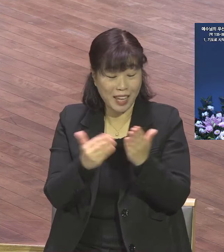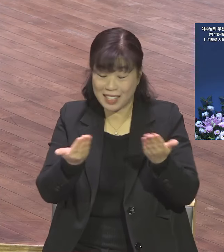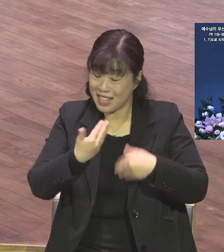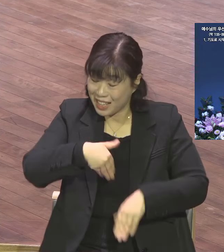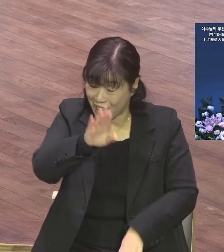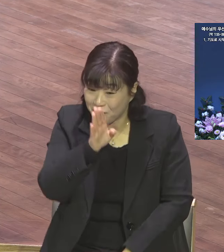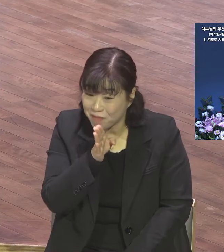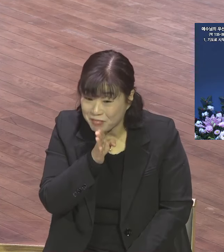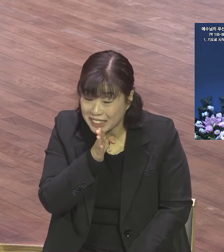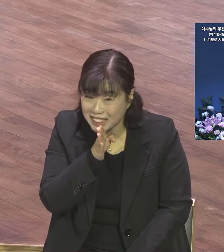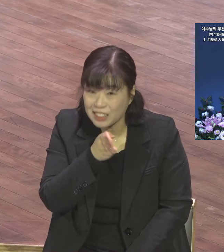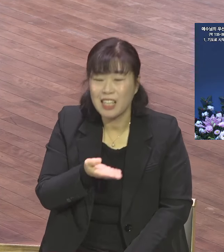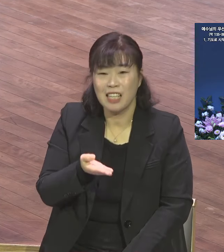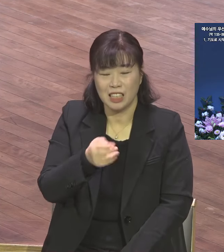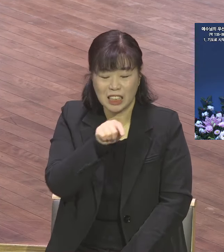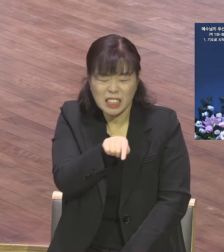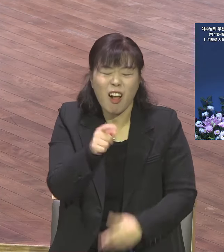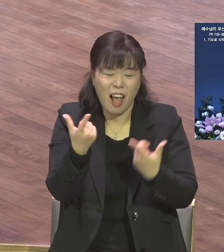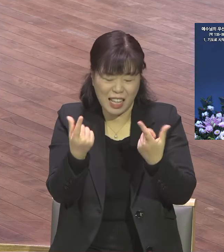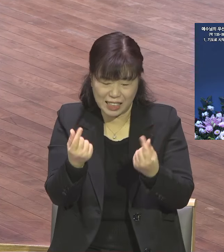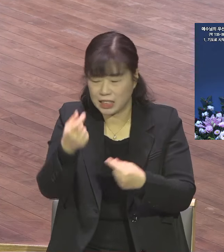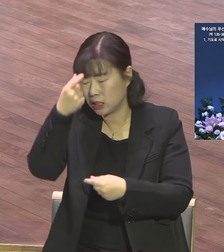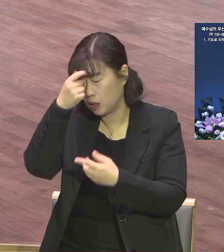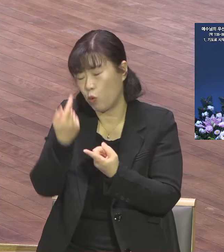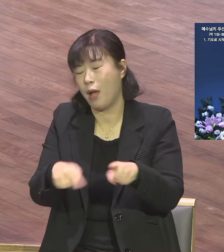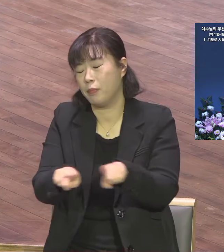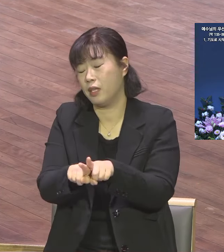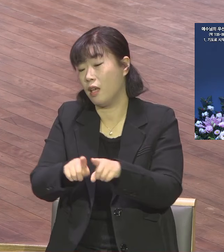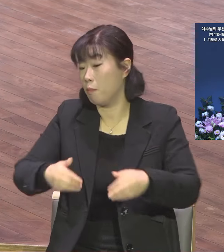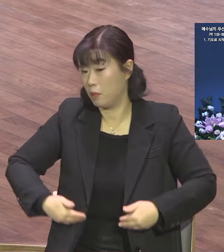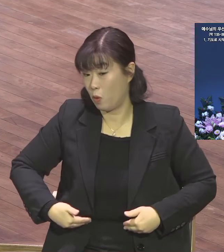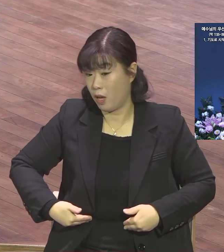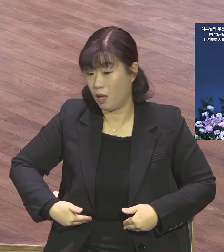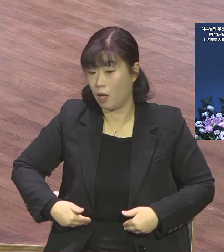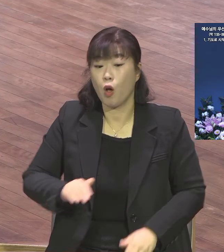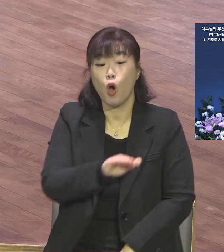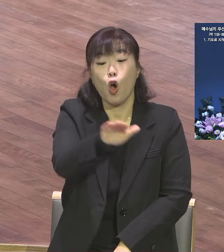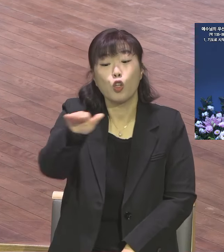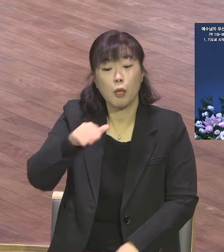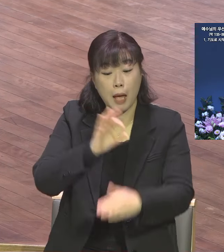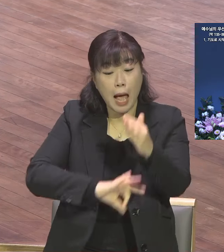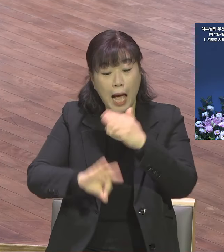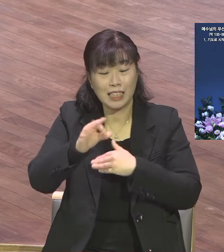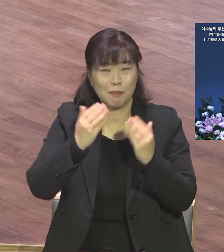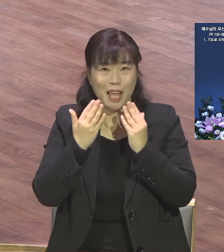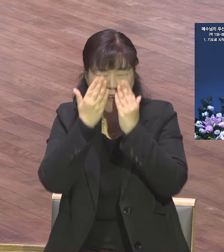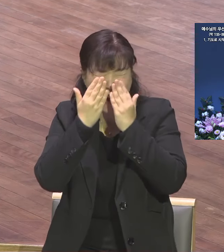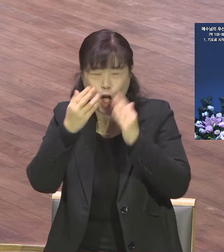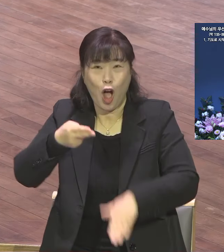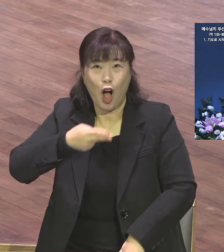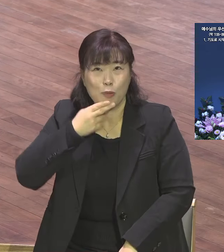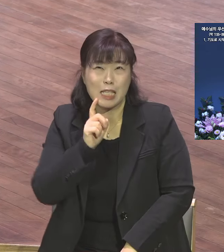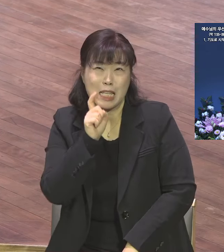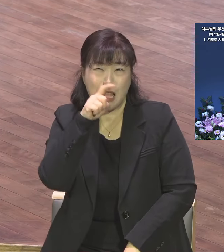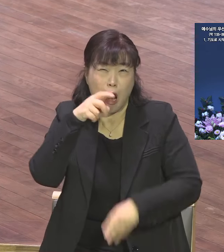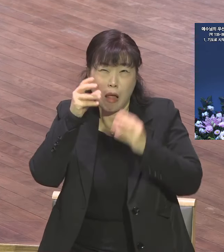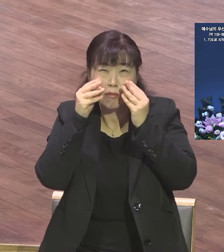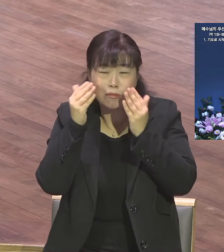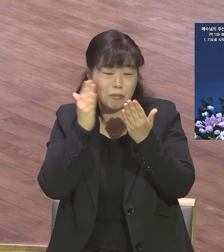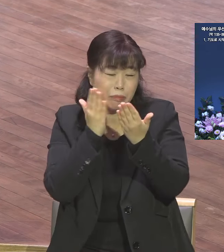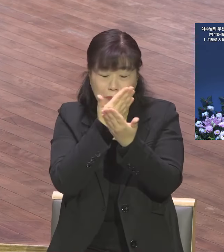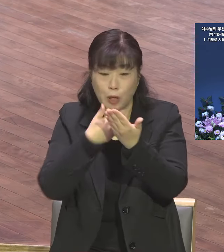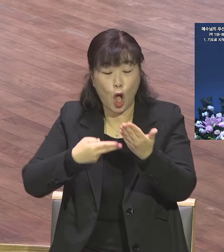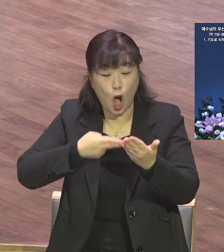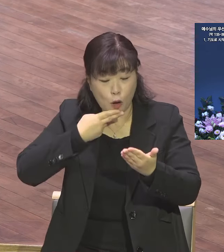일터에 나가지 않을 것이다. 그런데 왜 영혼의 얼굴은 씻지 않고 하루를 시작을 하는가? 아주 의미